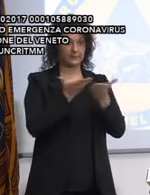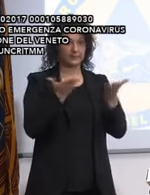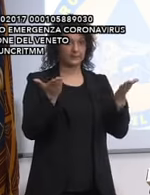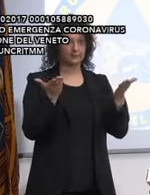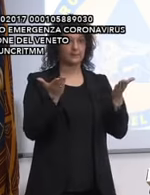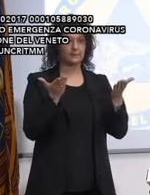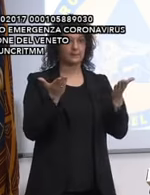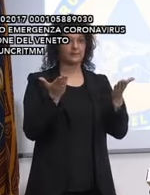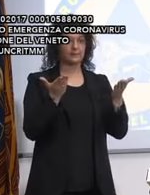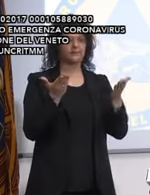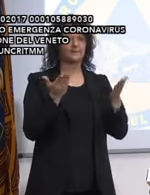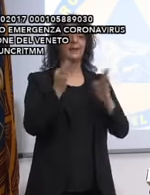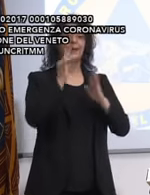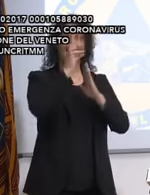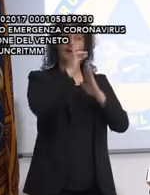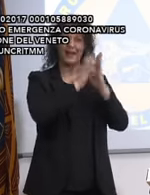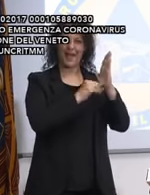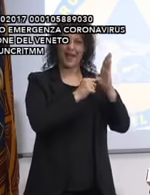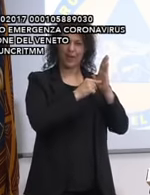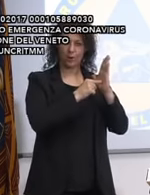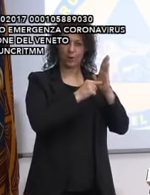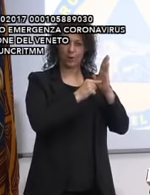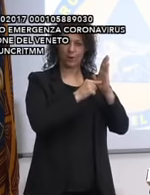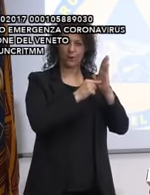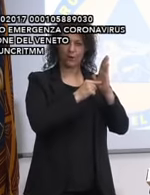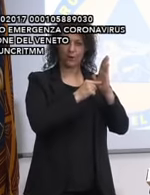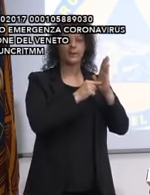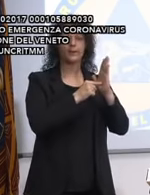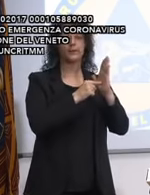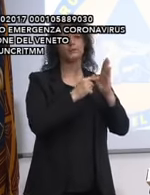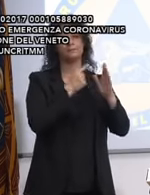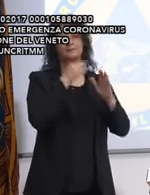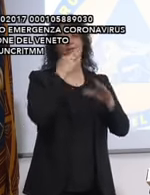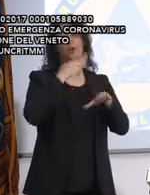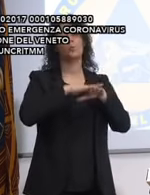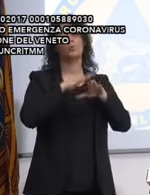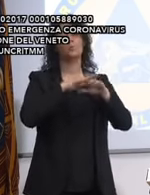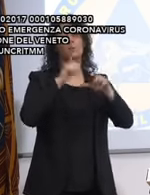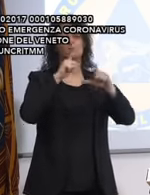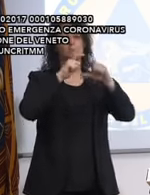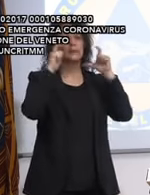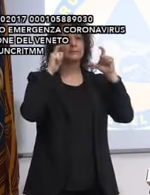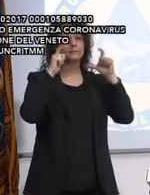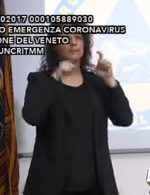le regole non devono essere vissute come delle coercizioni